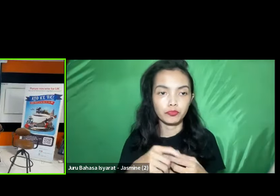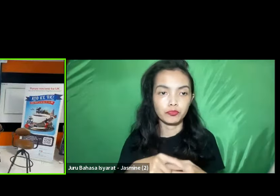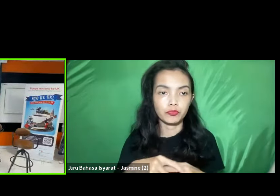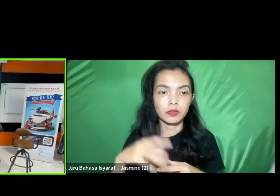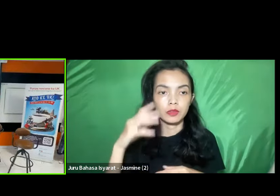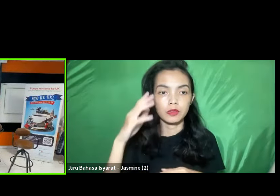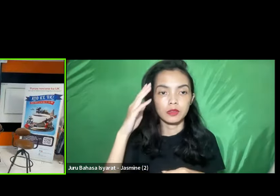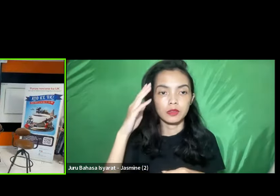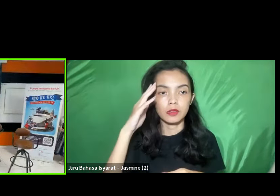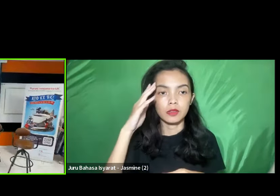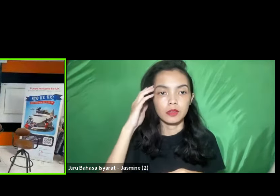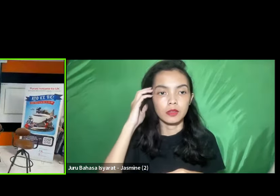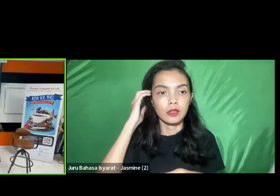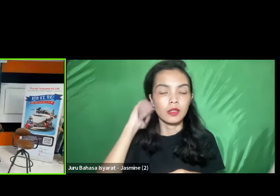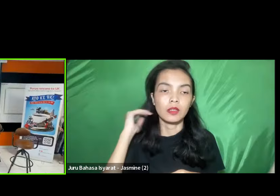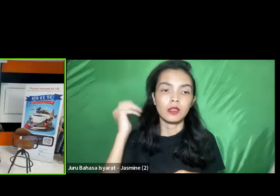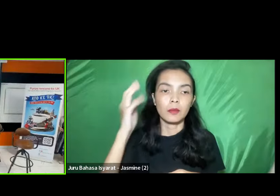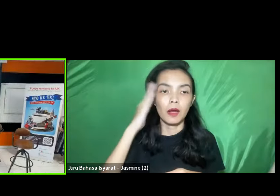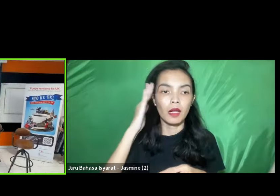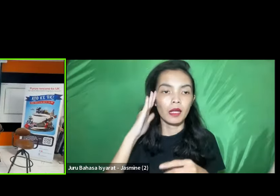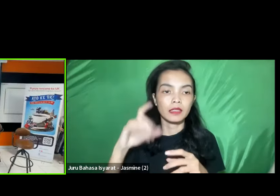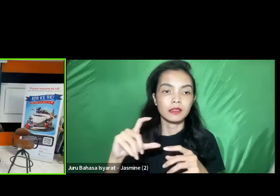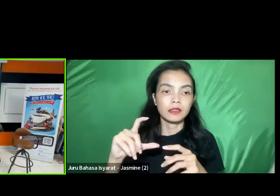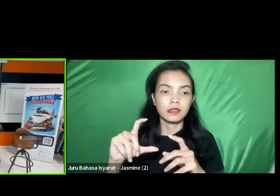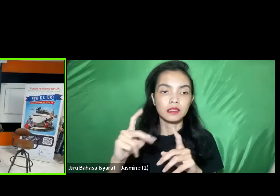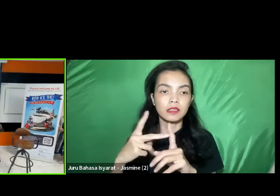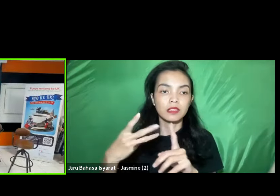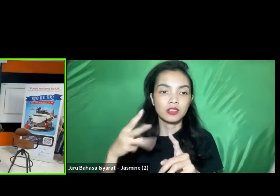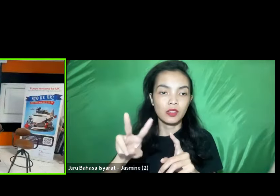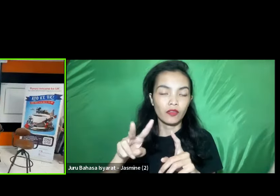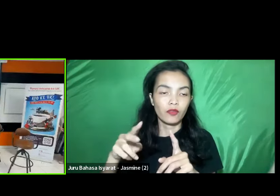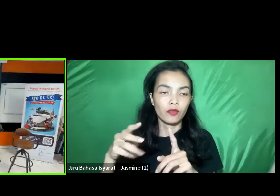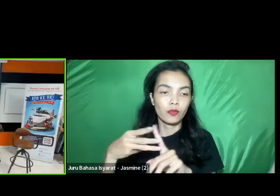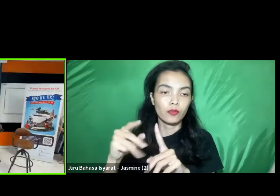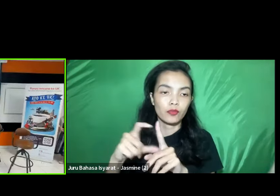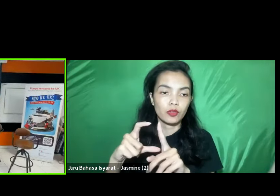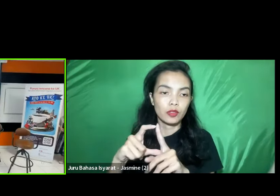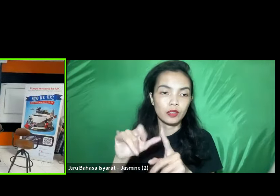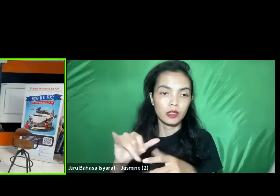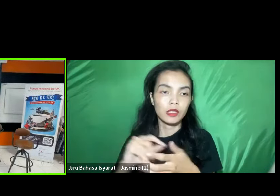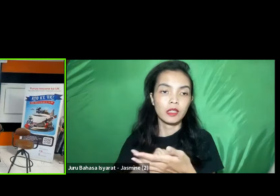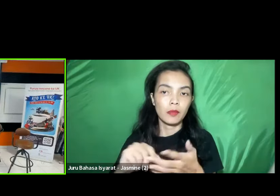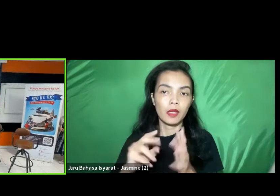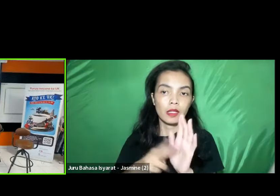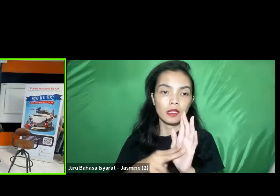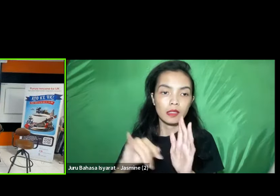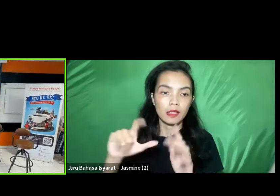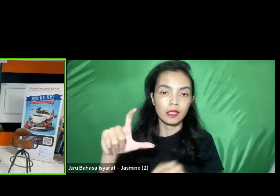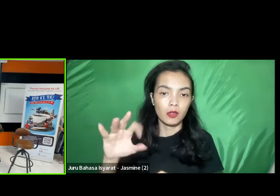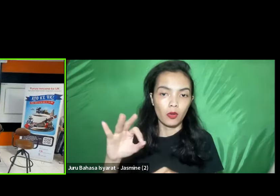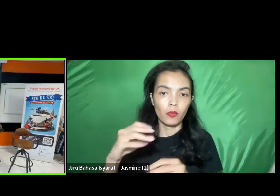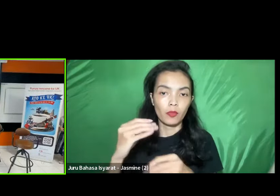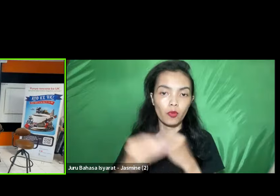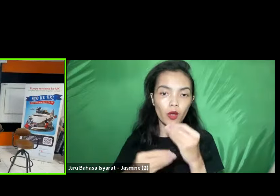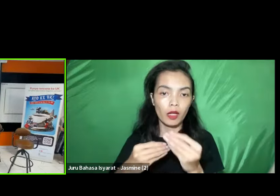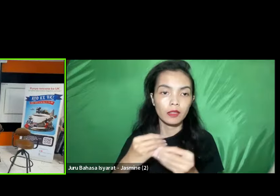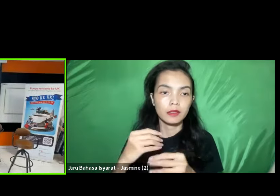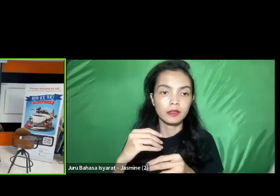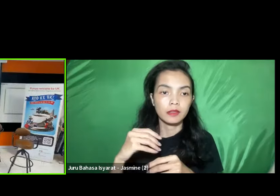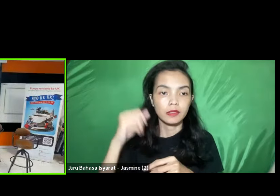ad Oh ya saya lup perkenalama saya saya DII meakili